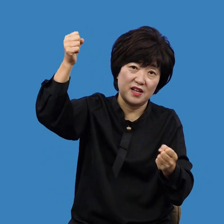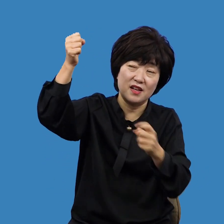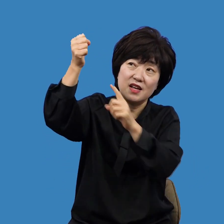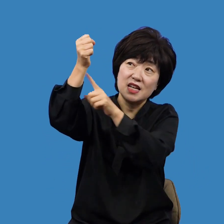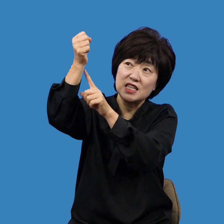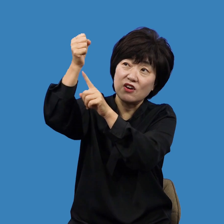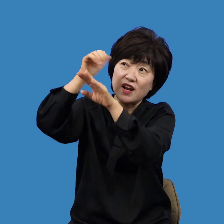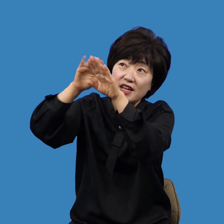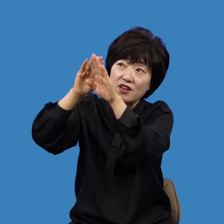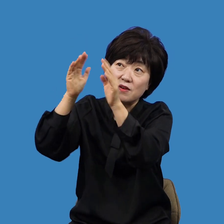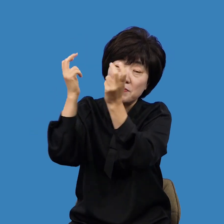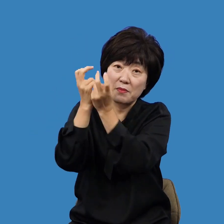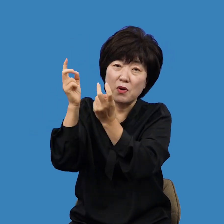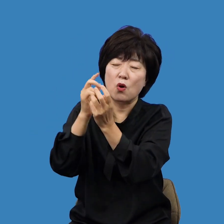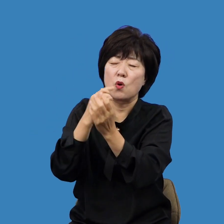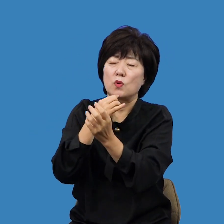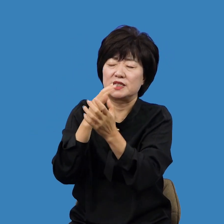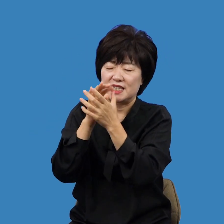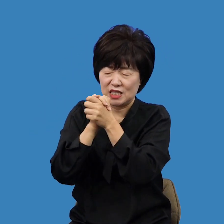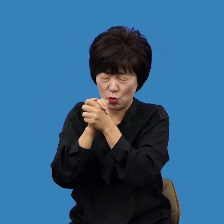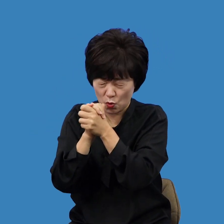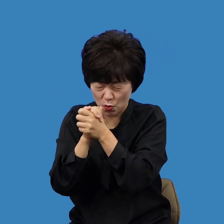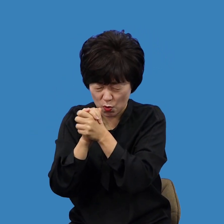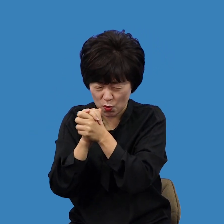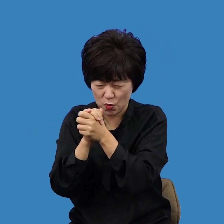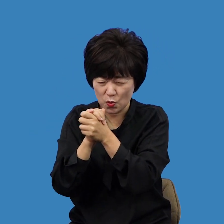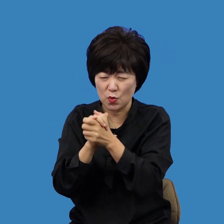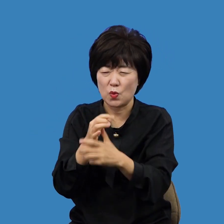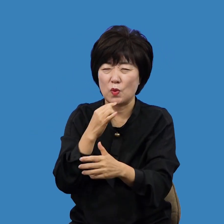기도로 오직